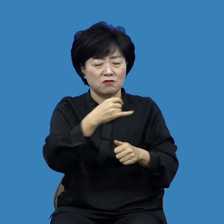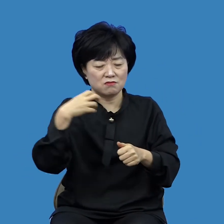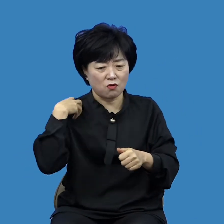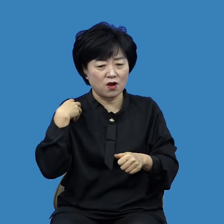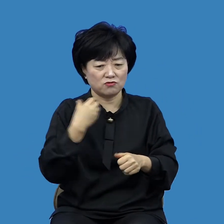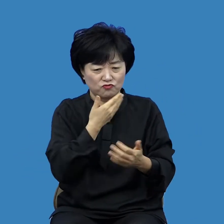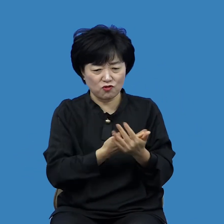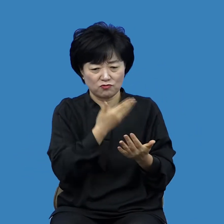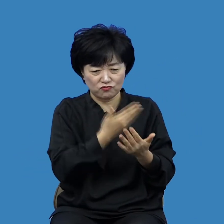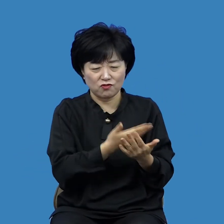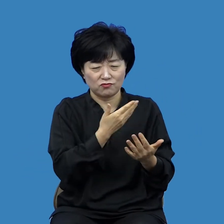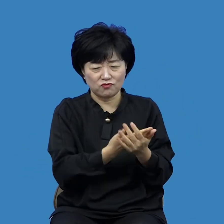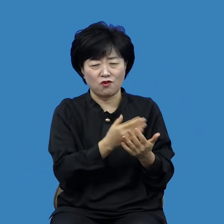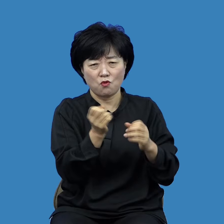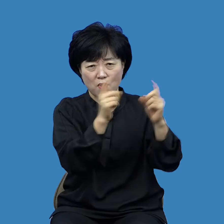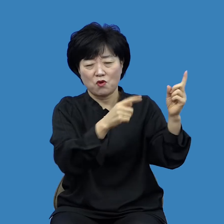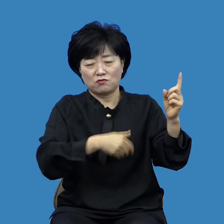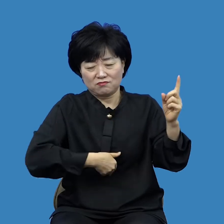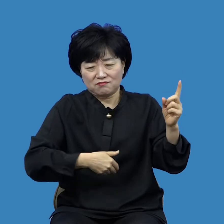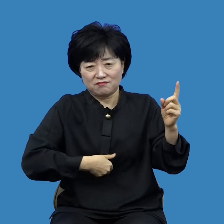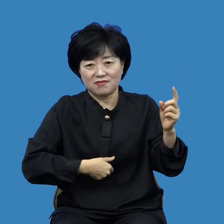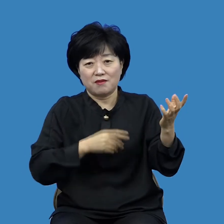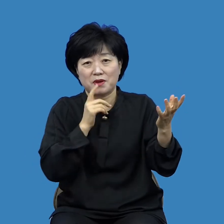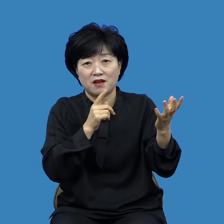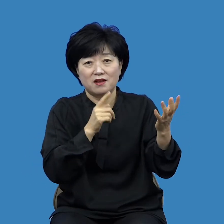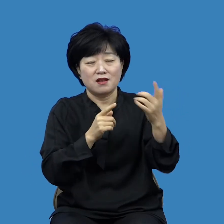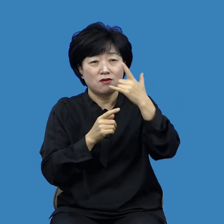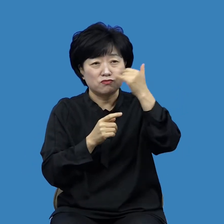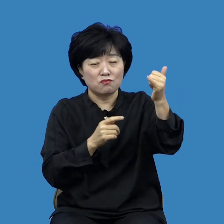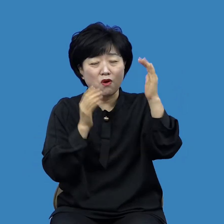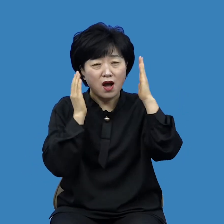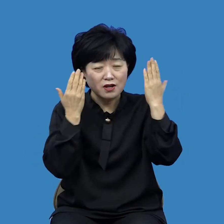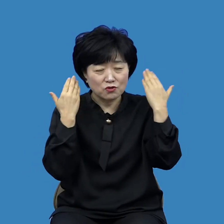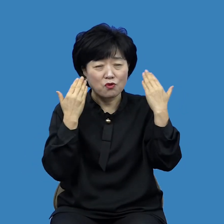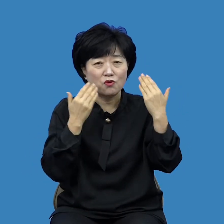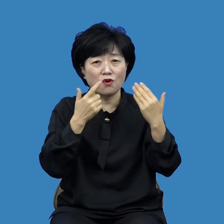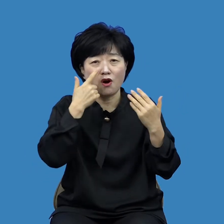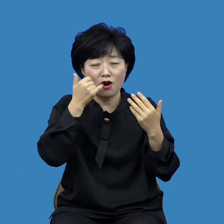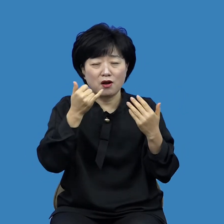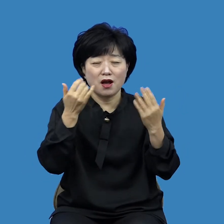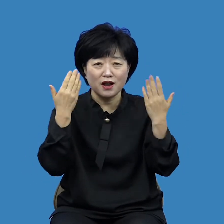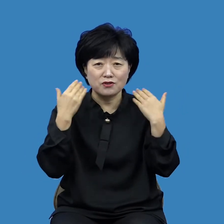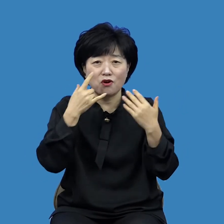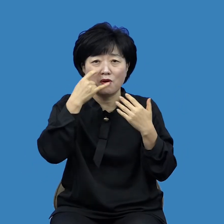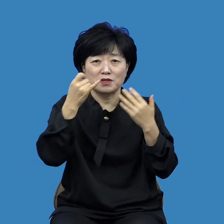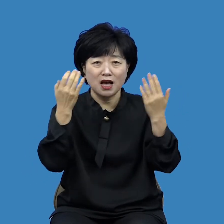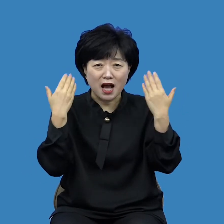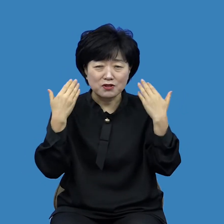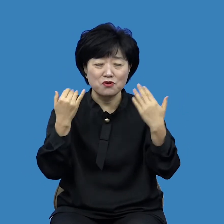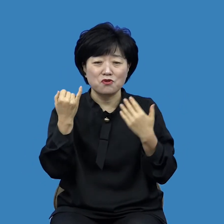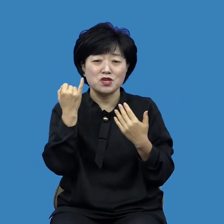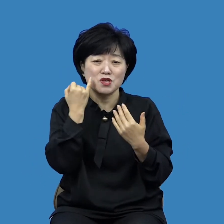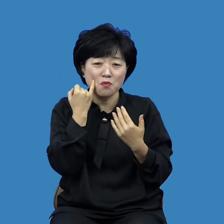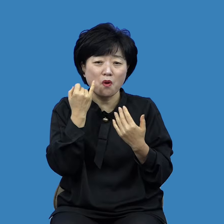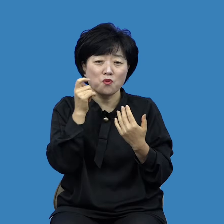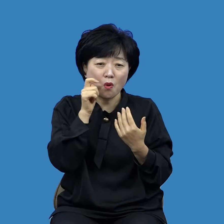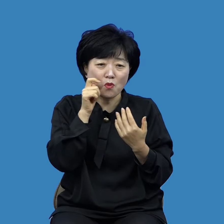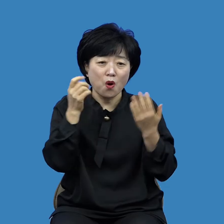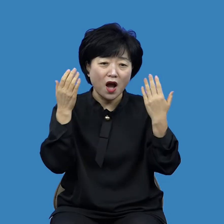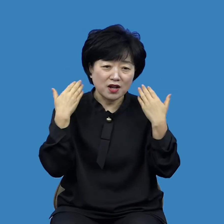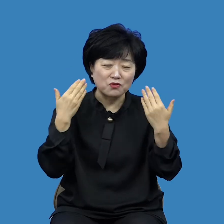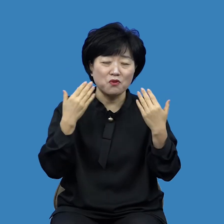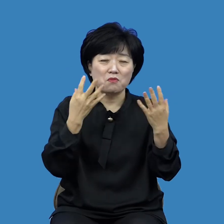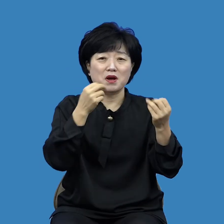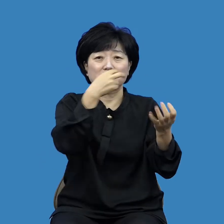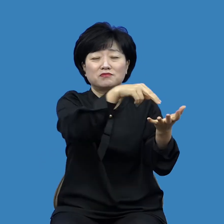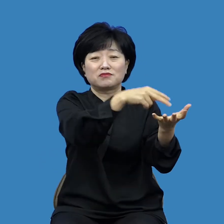아빠로, 이게 회복돼야 된다고 생각해서 이거 회복하기 위해서 무슨 부모 학교니 아버지 학교, 이모 학교, 고모 학교 막 하잖아요. 그런데 문제는